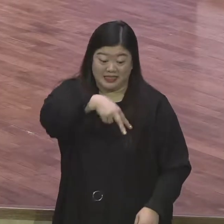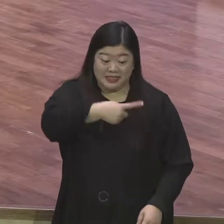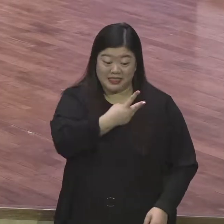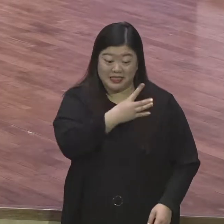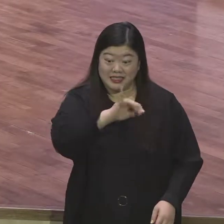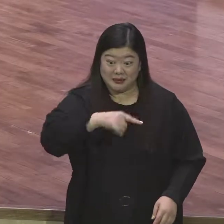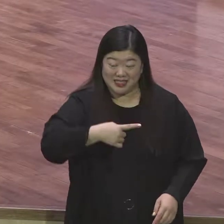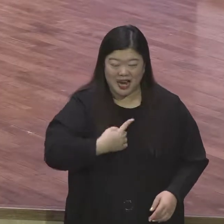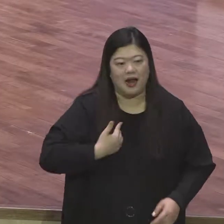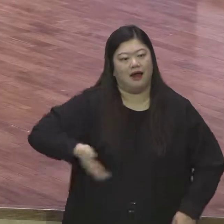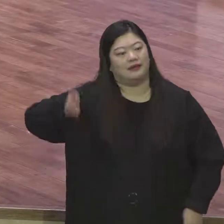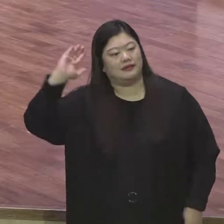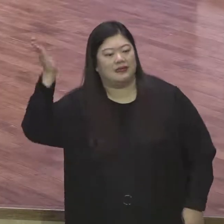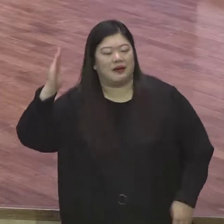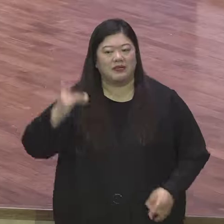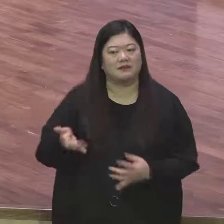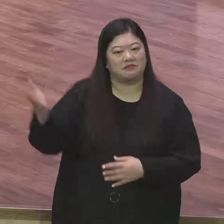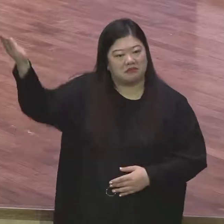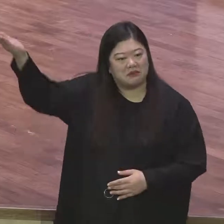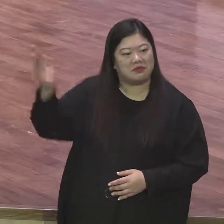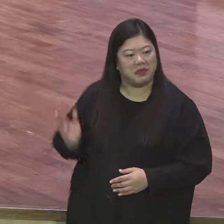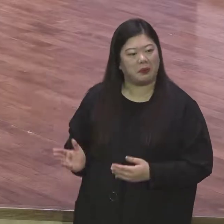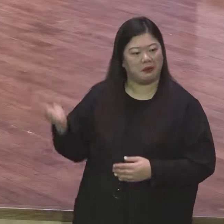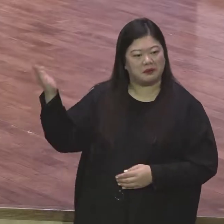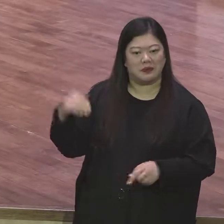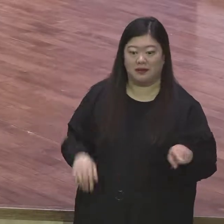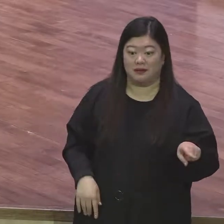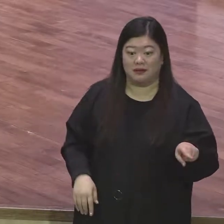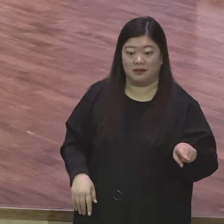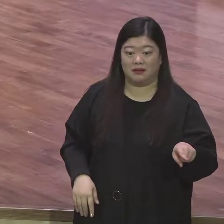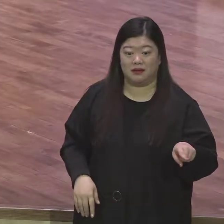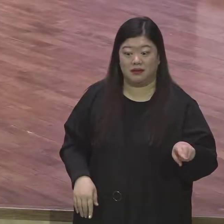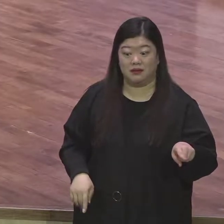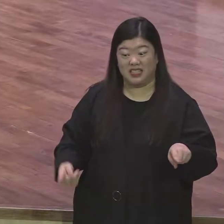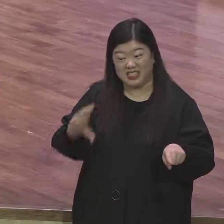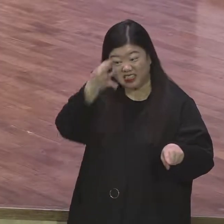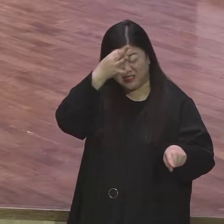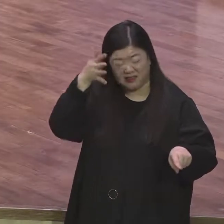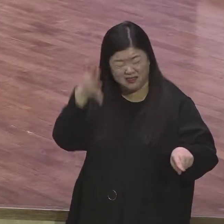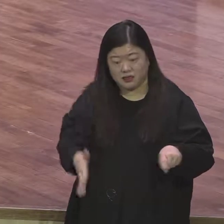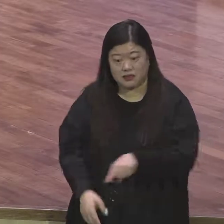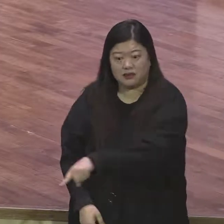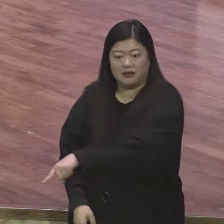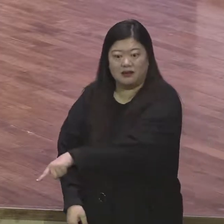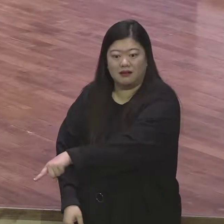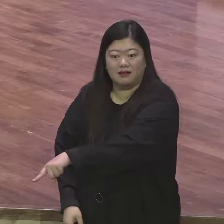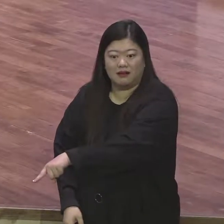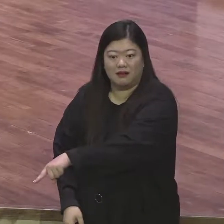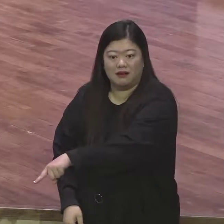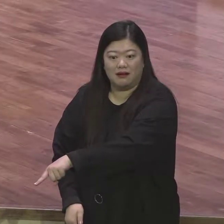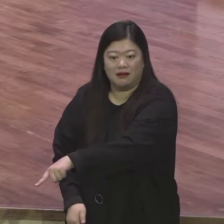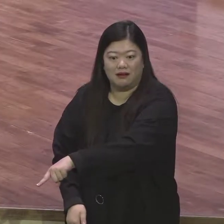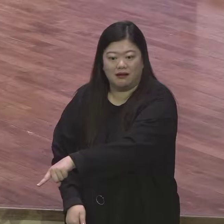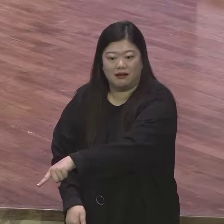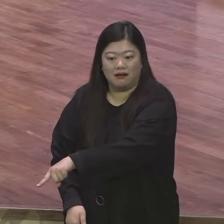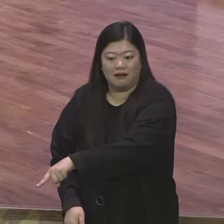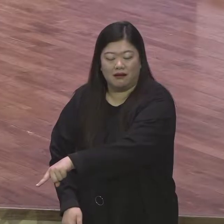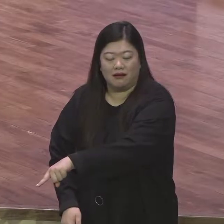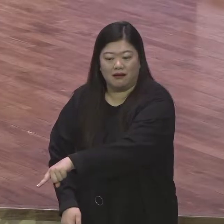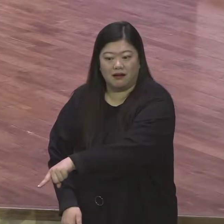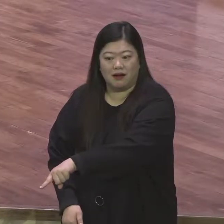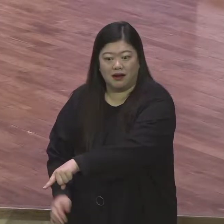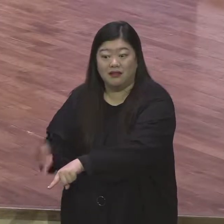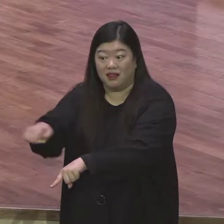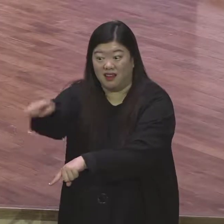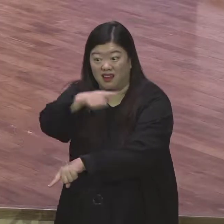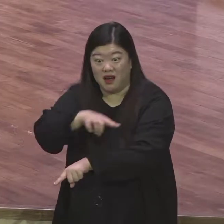스티브 잡스처럼 이게 전면에 나오지 않았지만은 스티브 잡스보다 더 큰 일을 했다라고도 말들